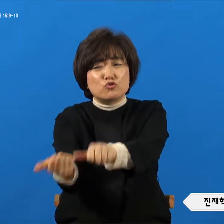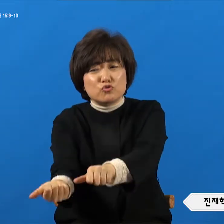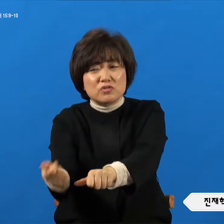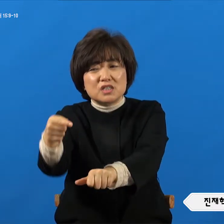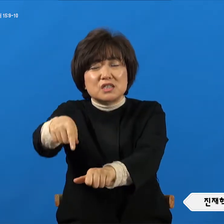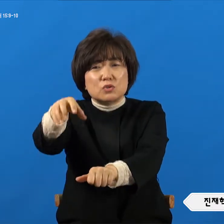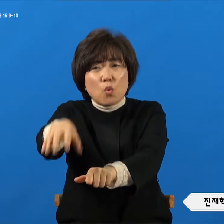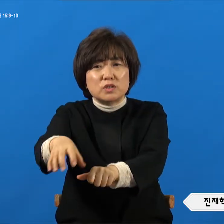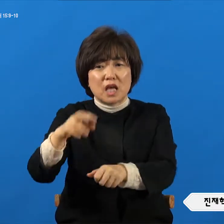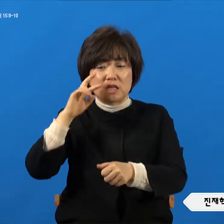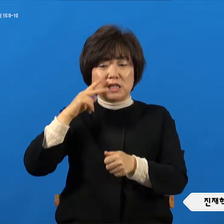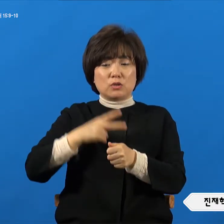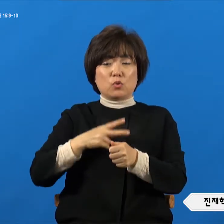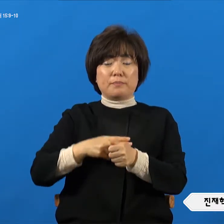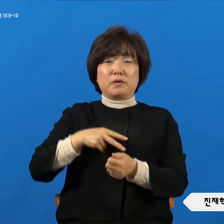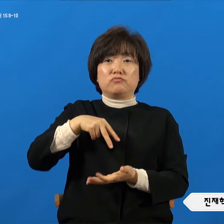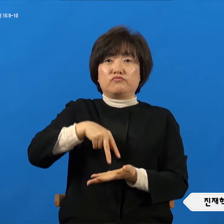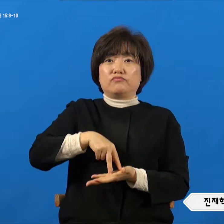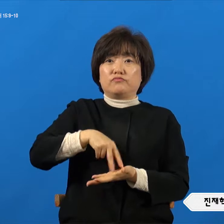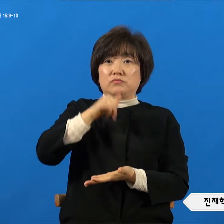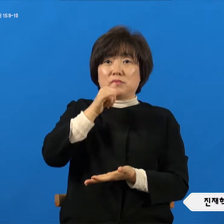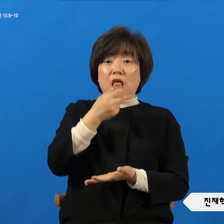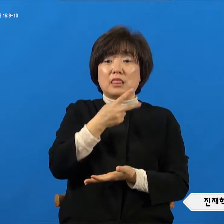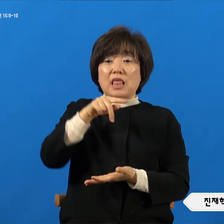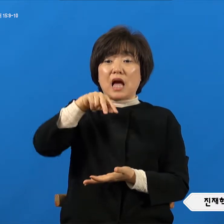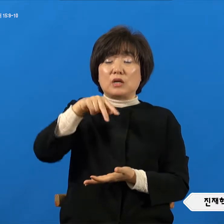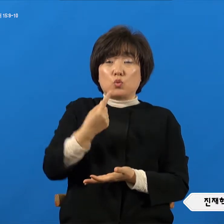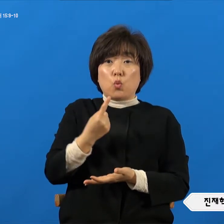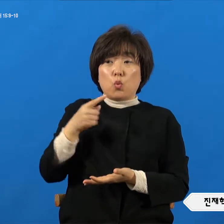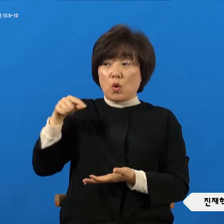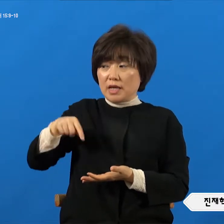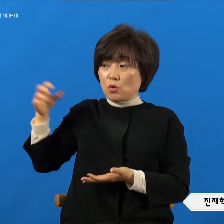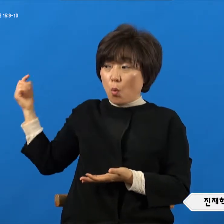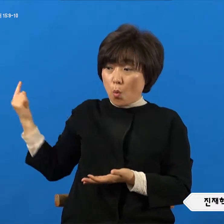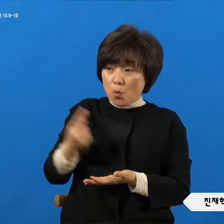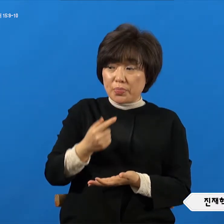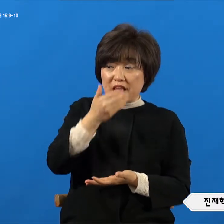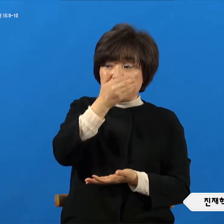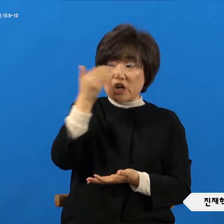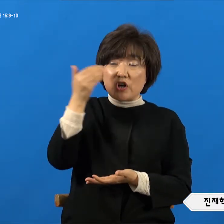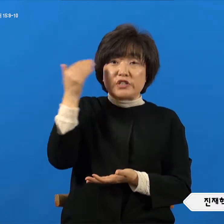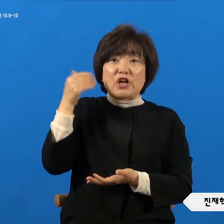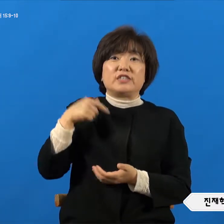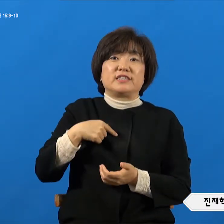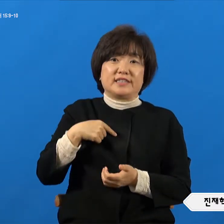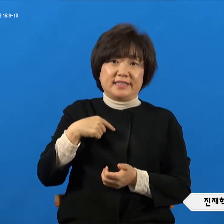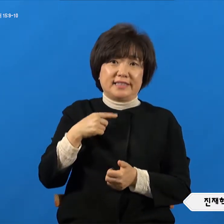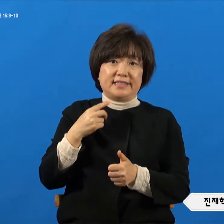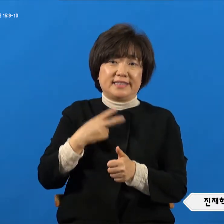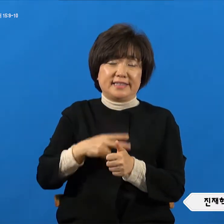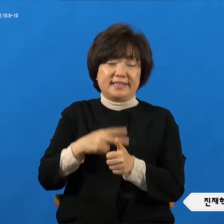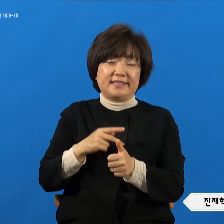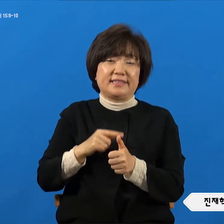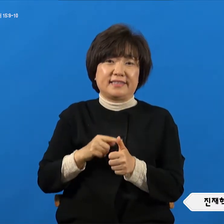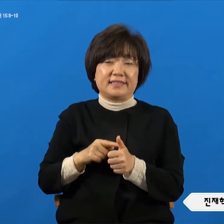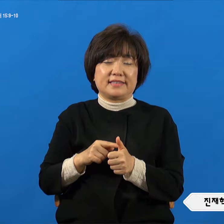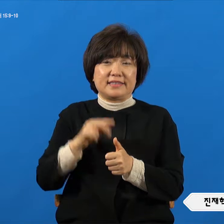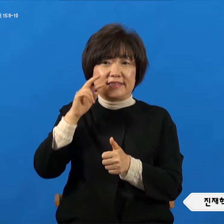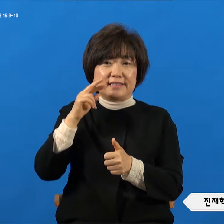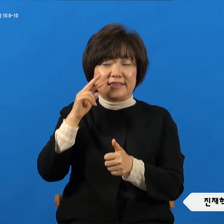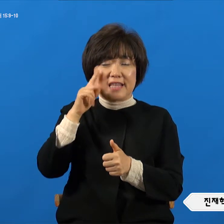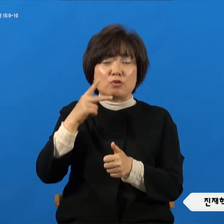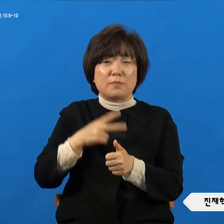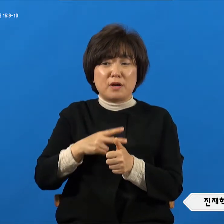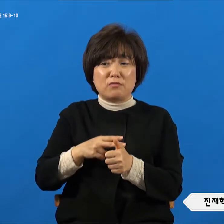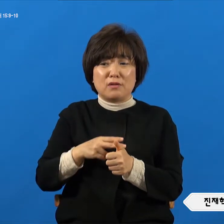있었다고 이야기합니다. 이 다소에서 온 청년 사울, 아니 이 내용이 꼭 들어가지 않아도